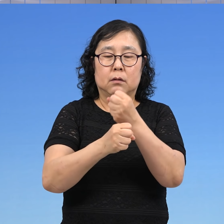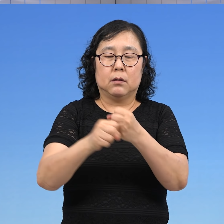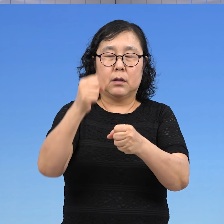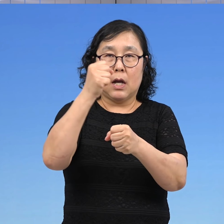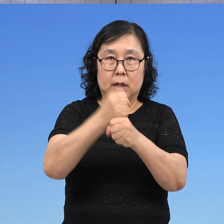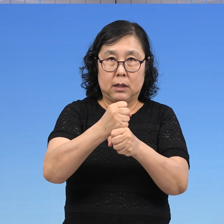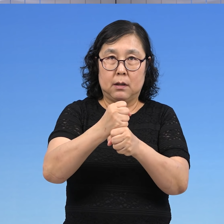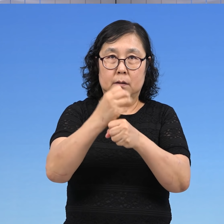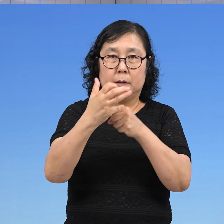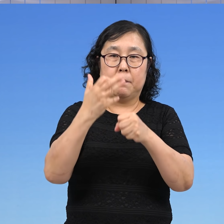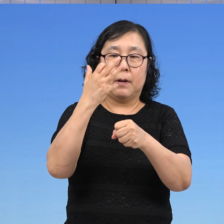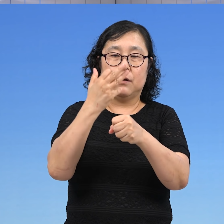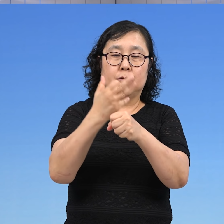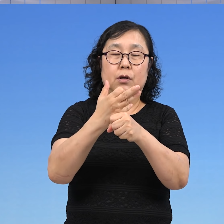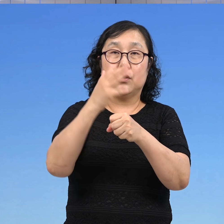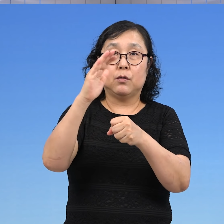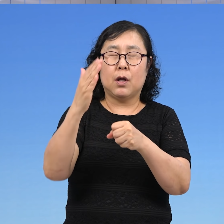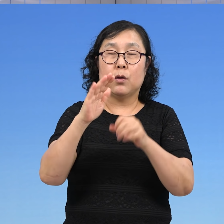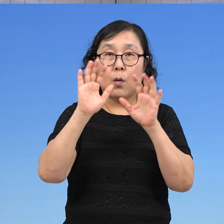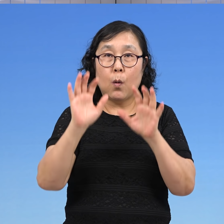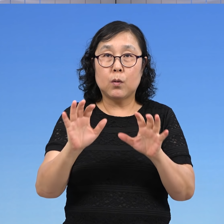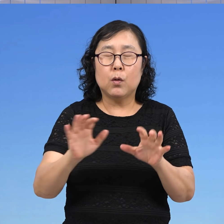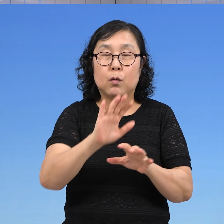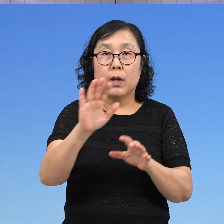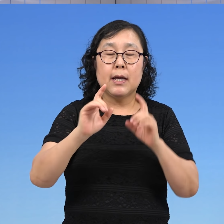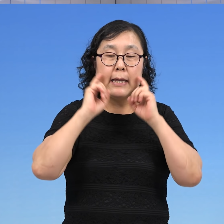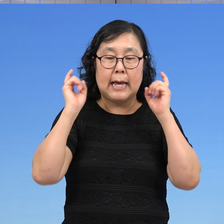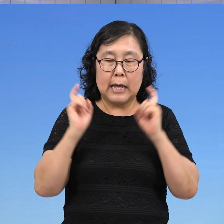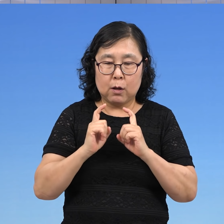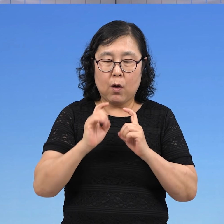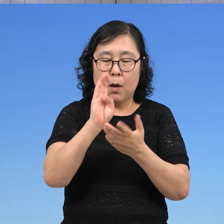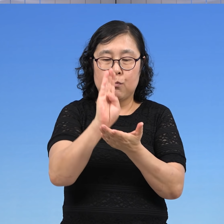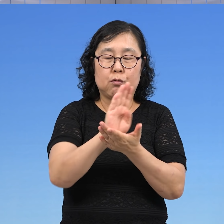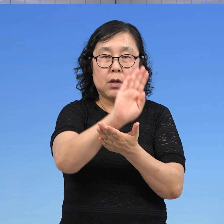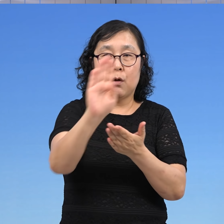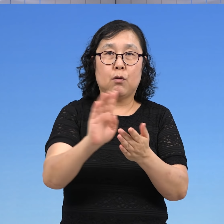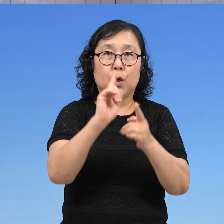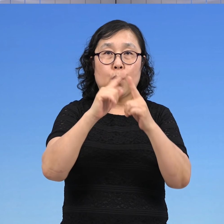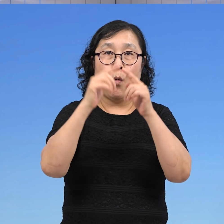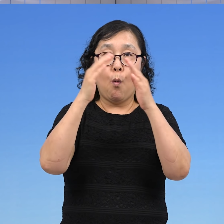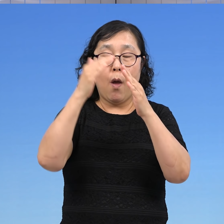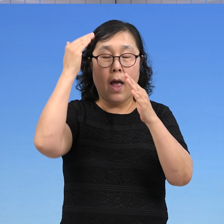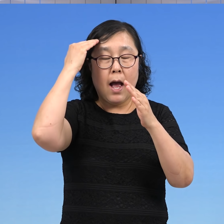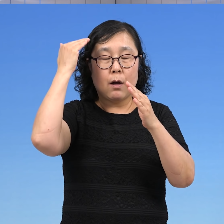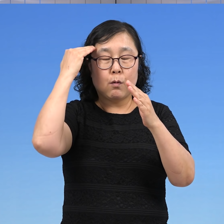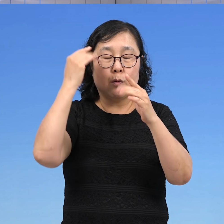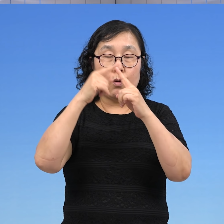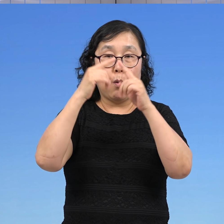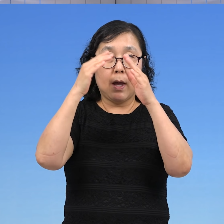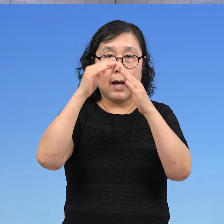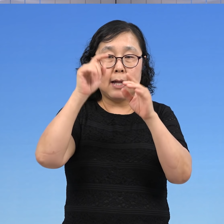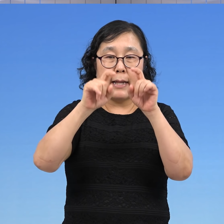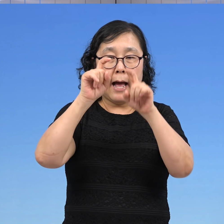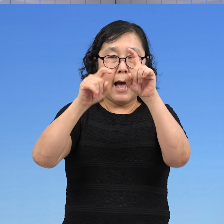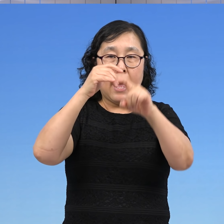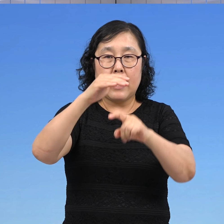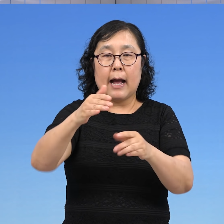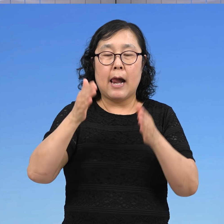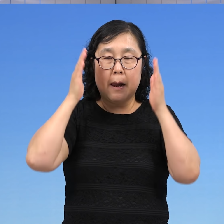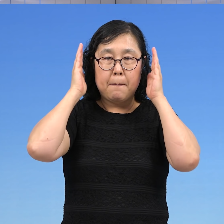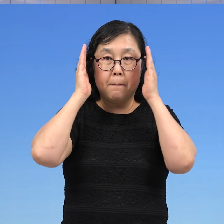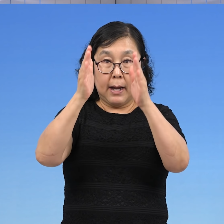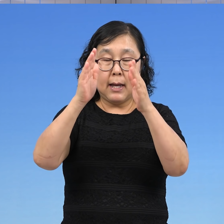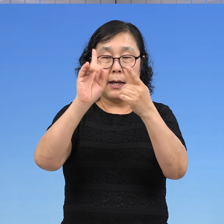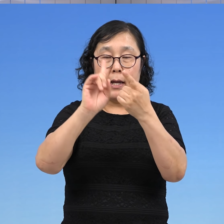얼마 전 오늘 이제 우리 개인과 똑 분당우리교회 와 한국교회가 나아가야 될 방향도